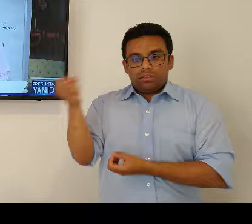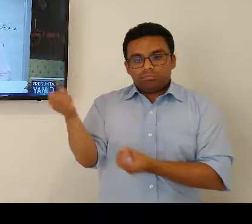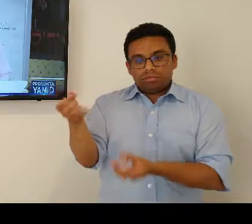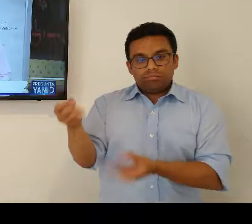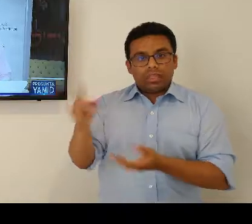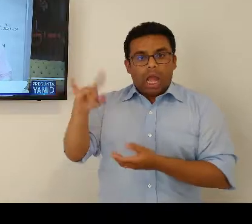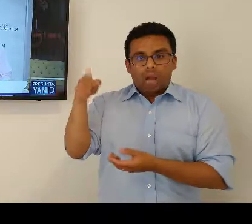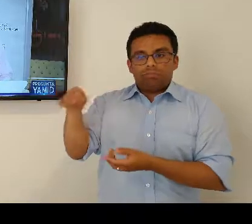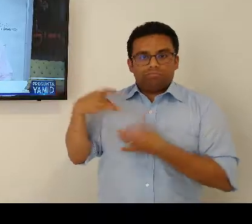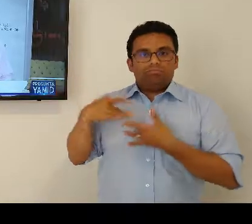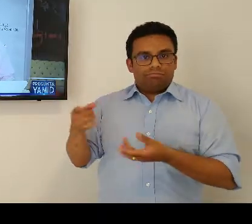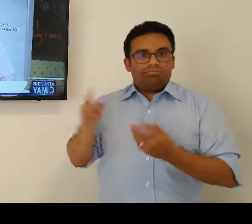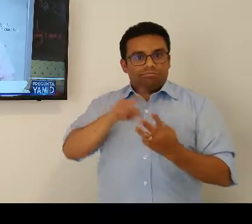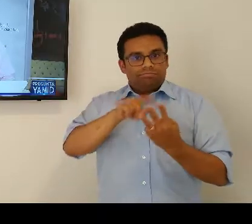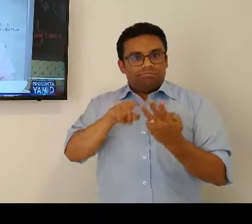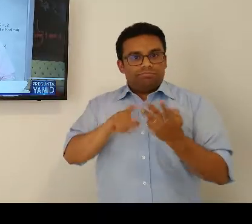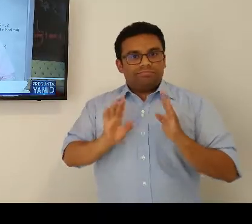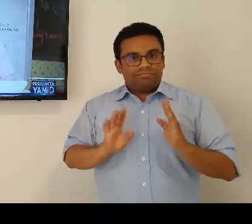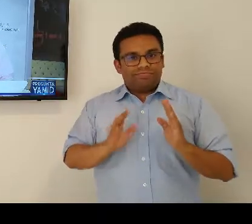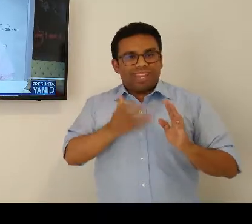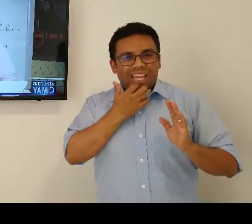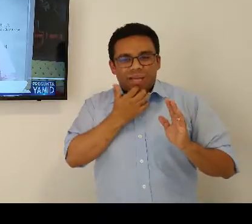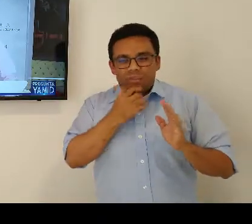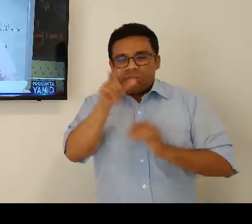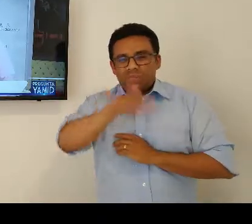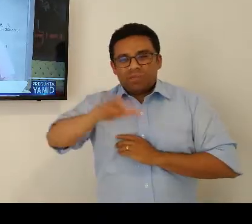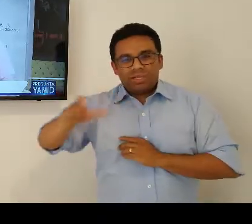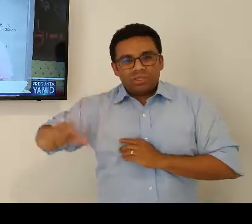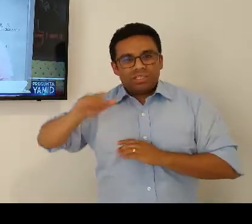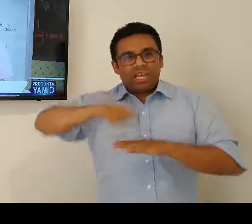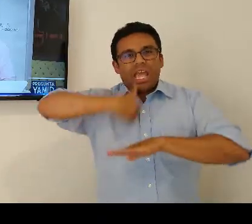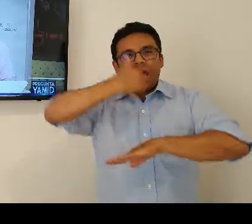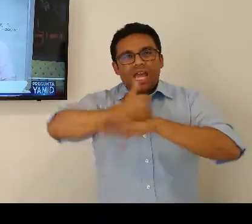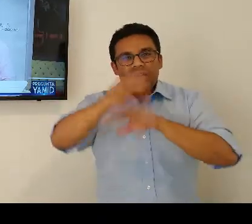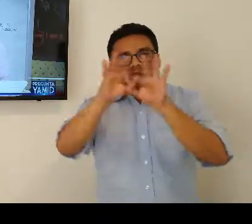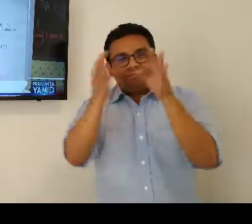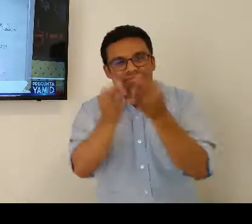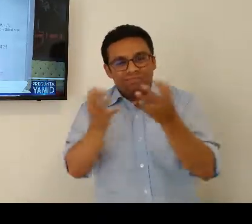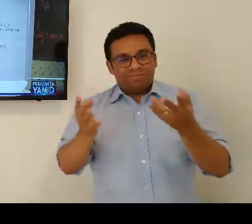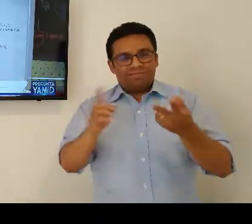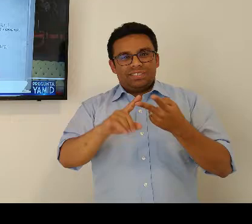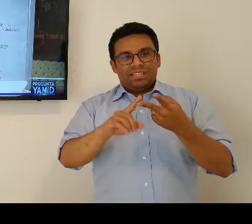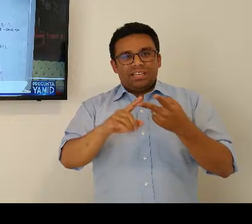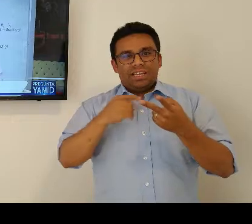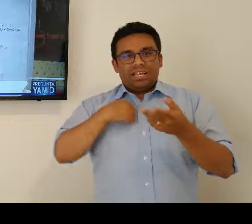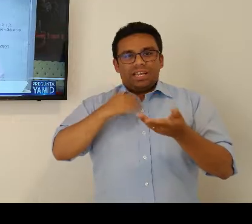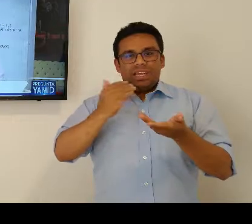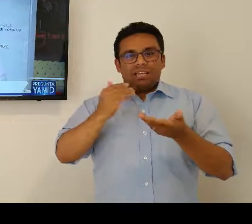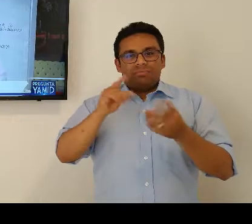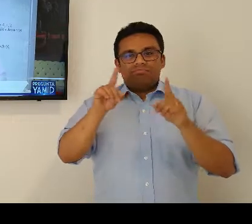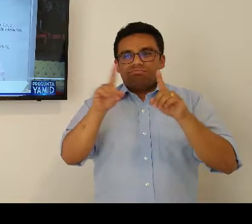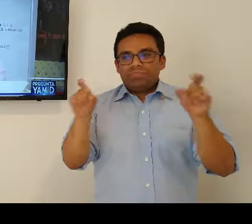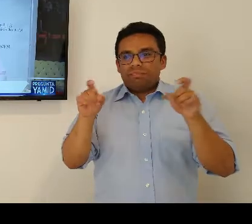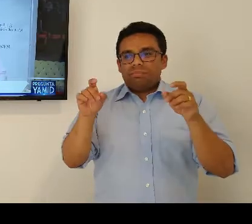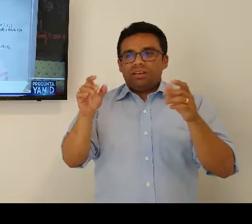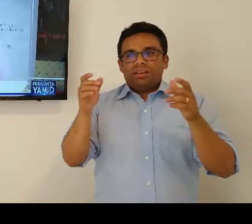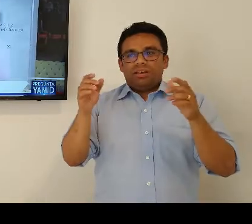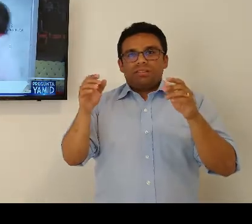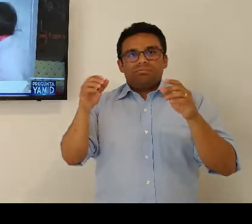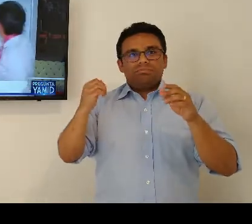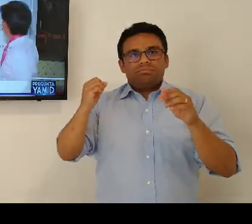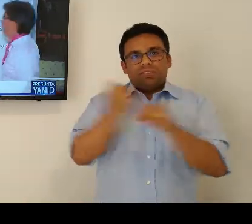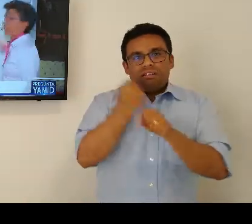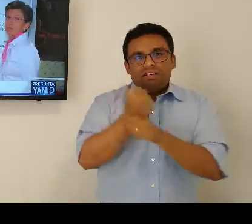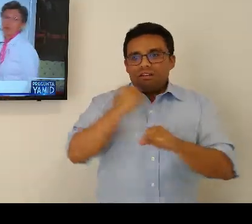familias cabezas de hogar, personas que están en el CISBEN, vendedores ambulantes, trabajadoras sexuales, gente que está